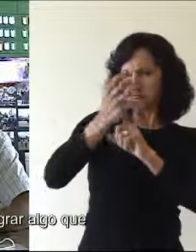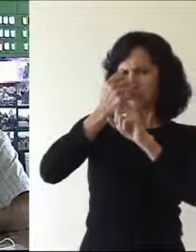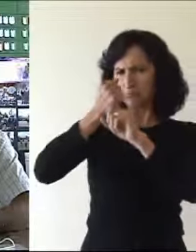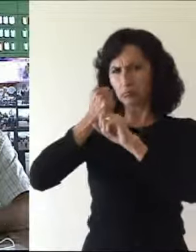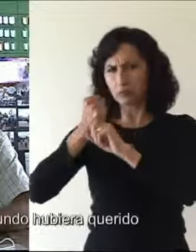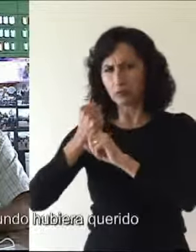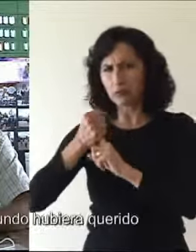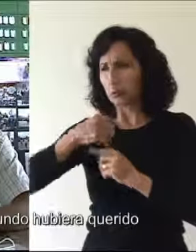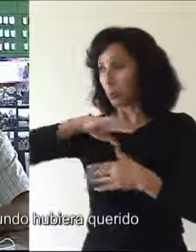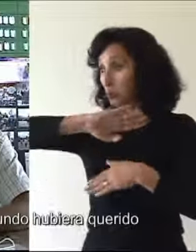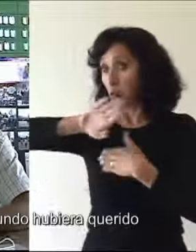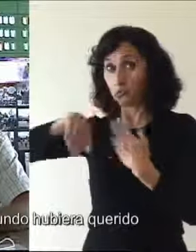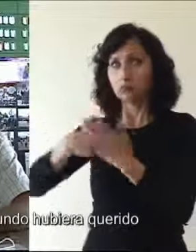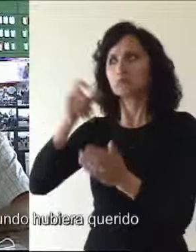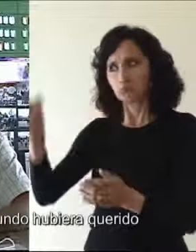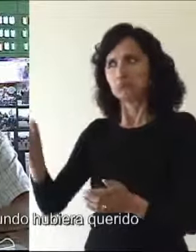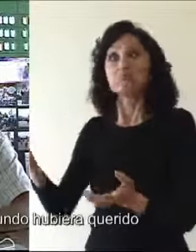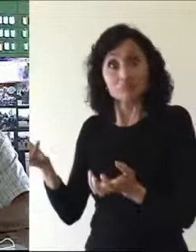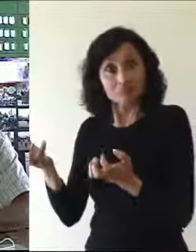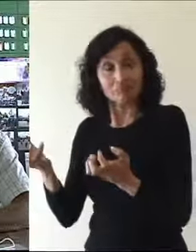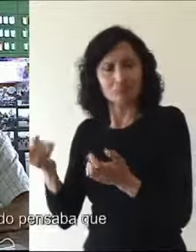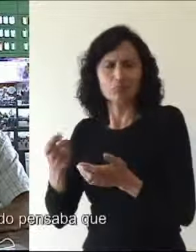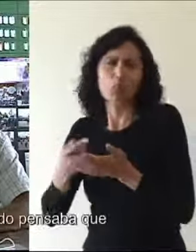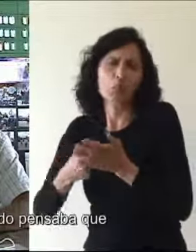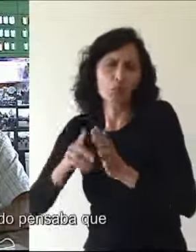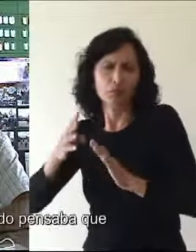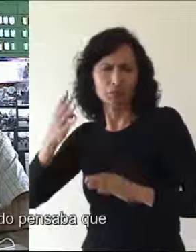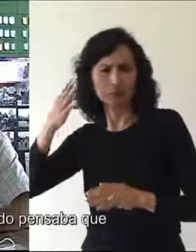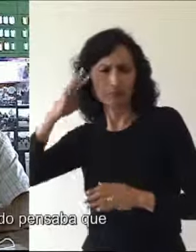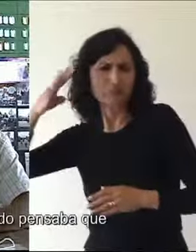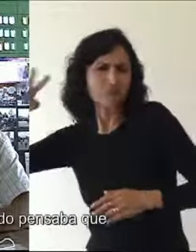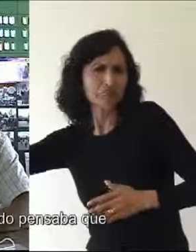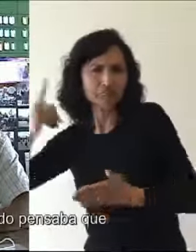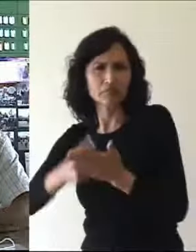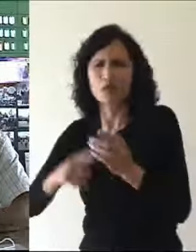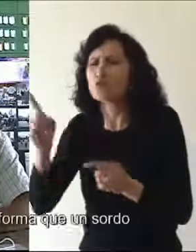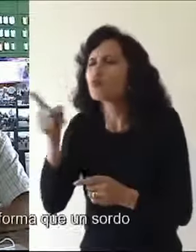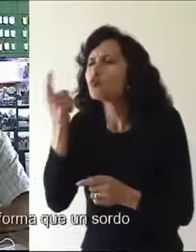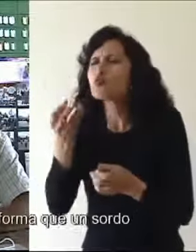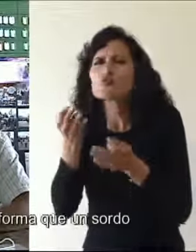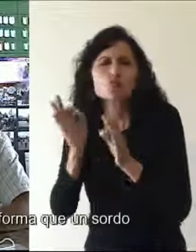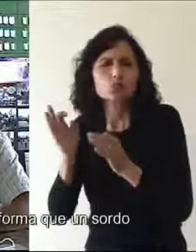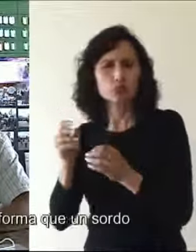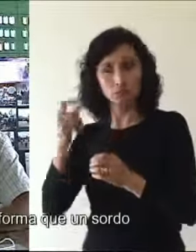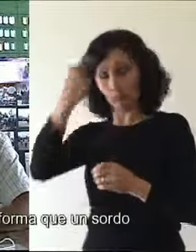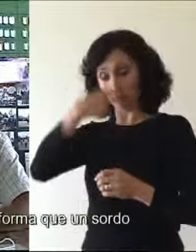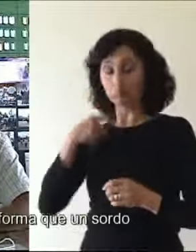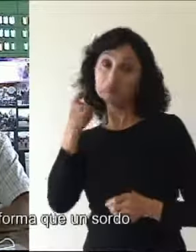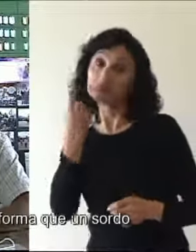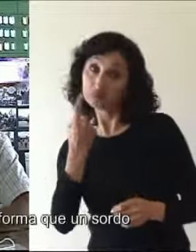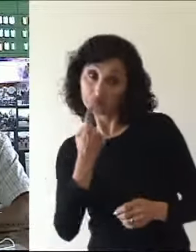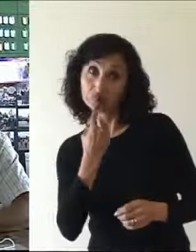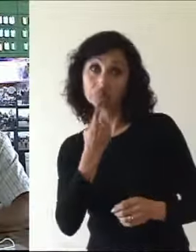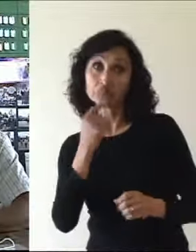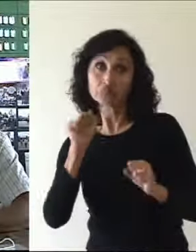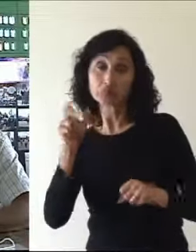que todo el mundo hubiera querido, cuando pensaba que la única forma de que un